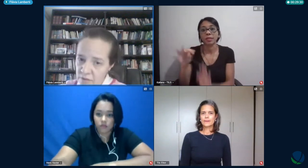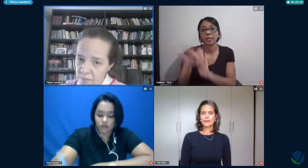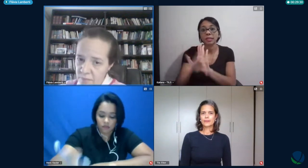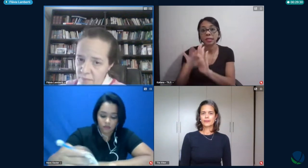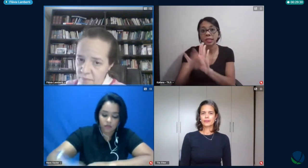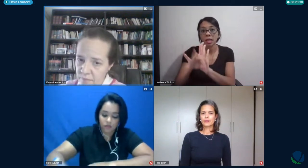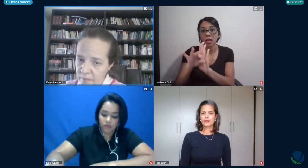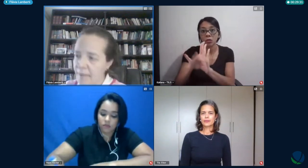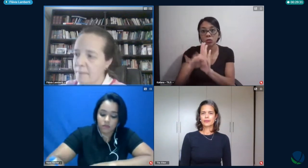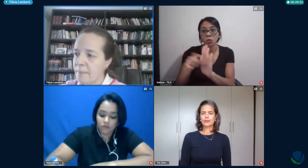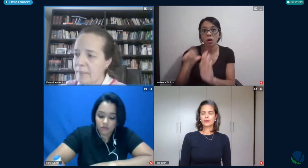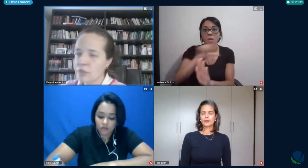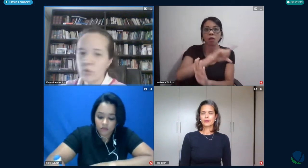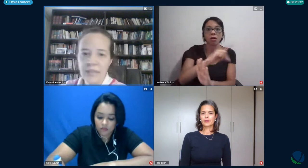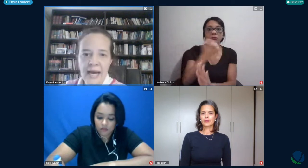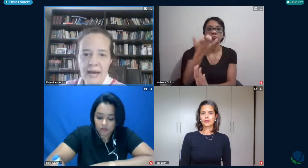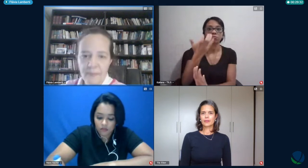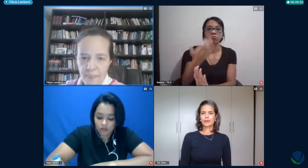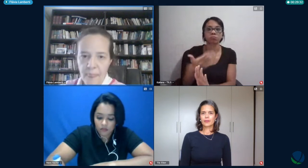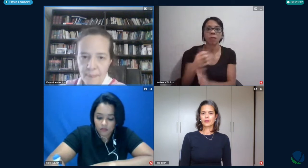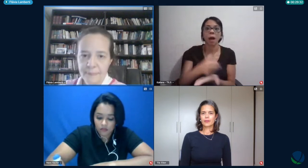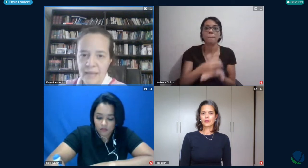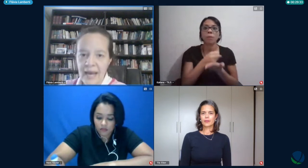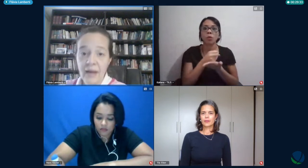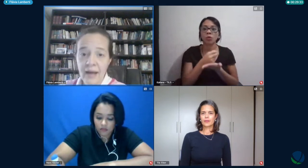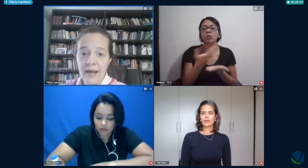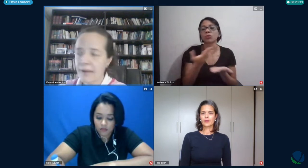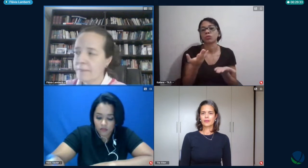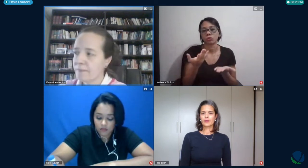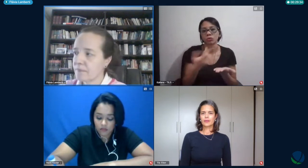antes, né, para ajudar